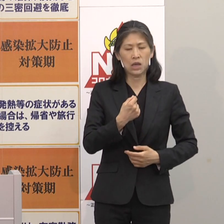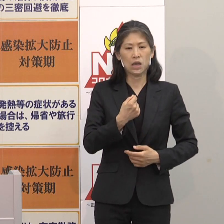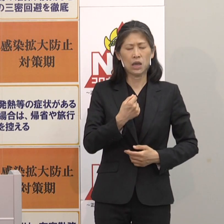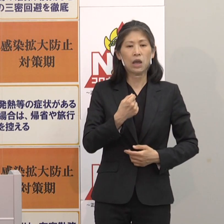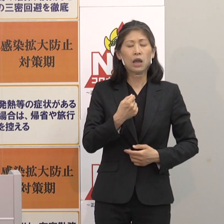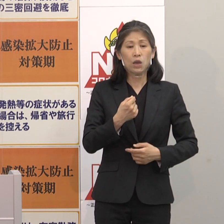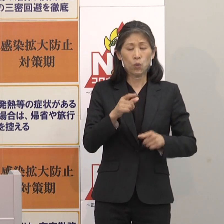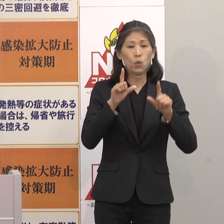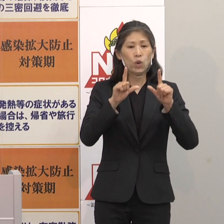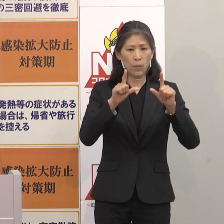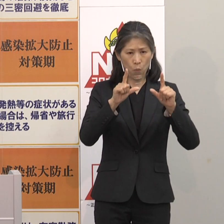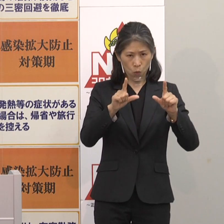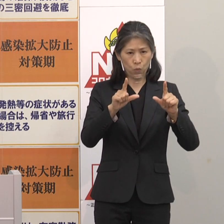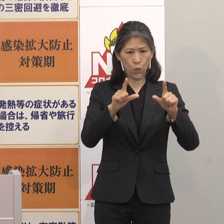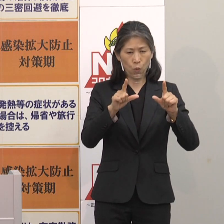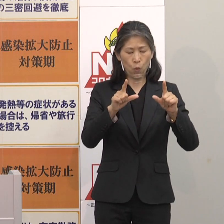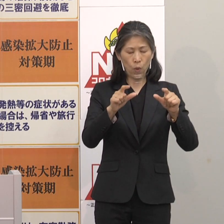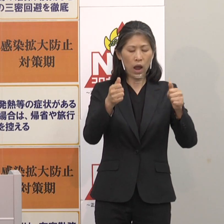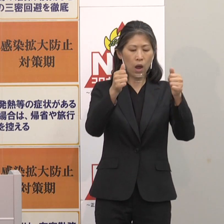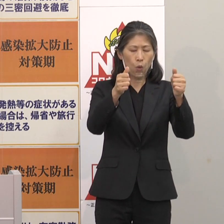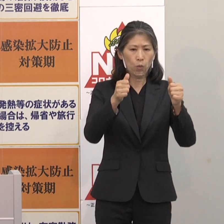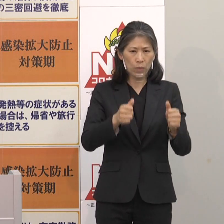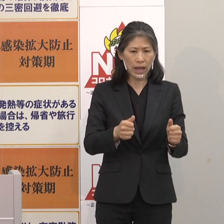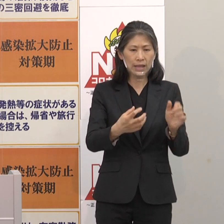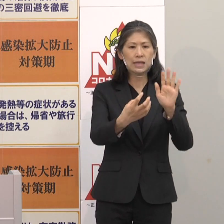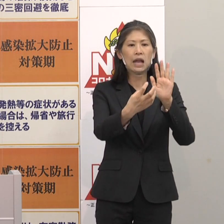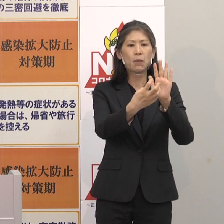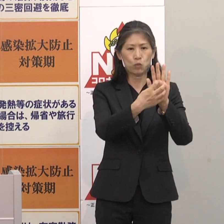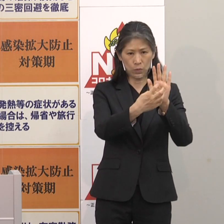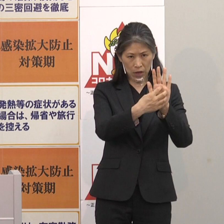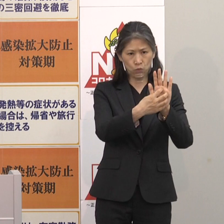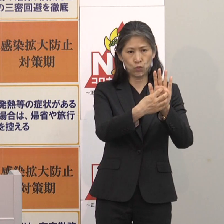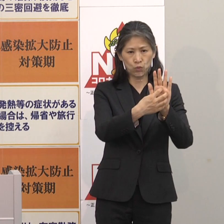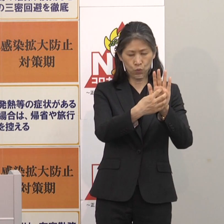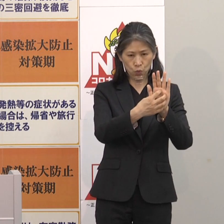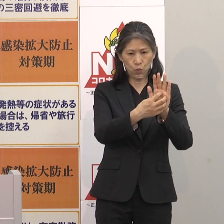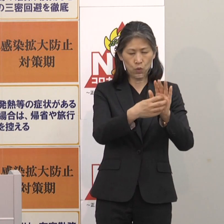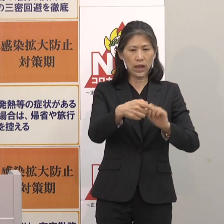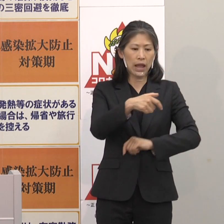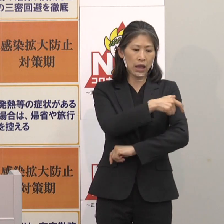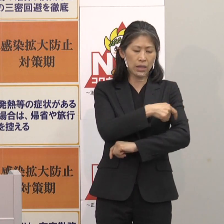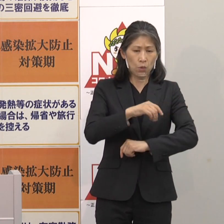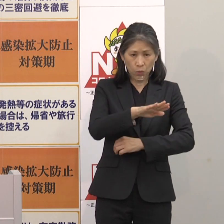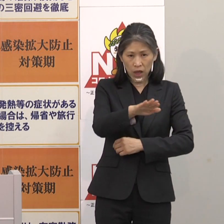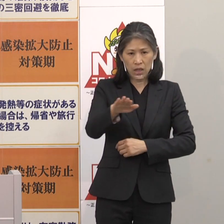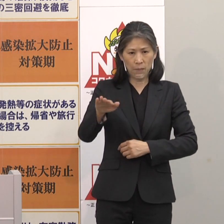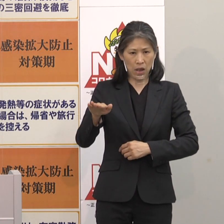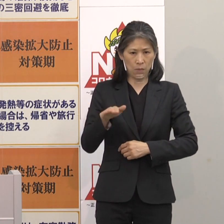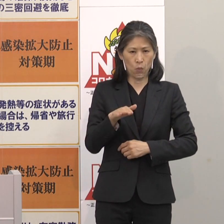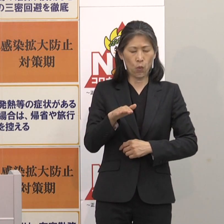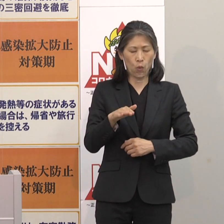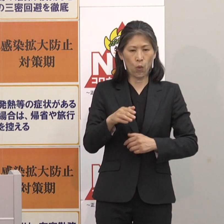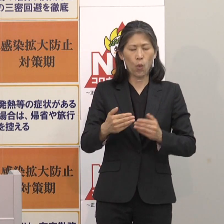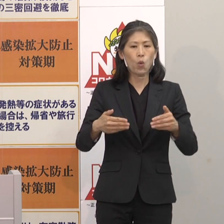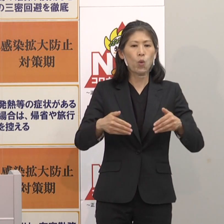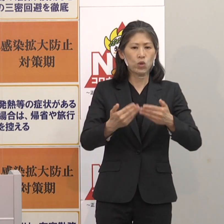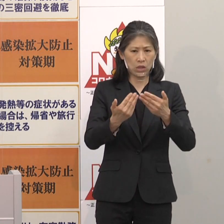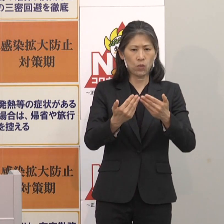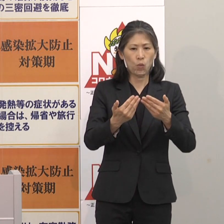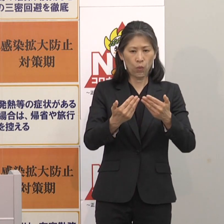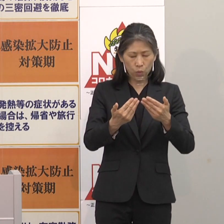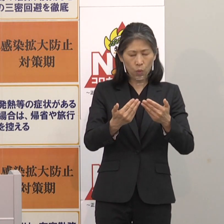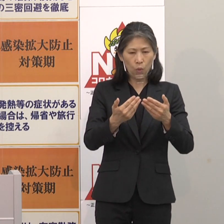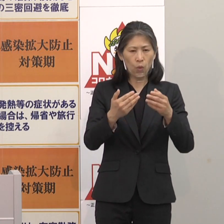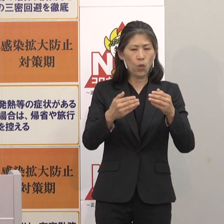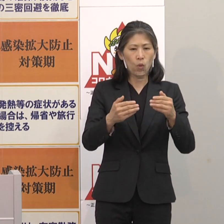ホームページにアップしますので、報道の皆様におかれても交通死亡事故抑止に向けた啓発にぜひご